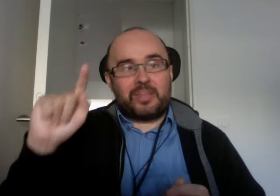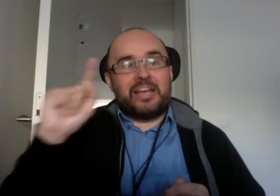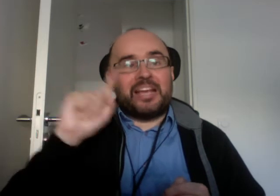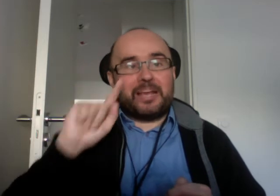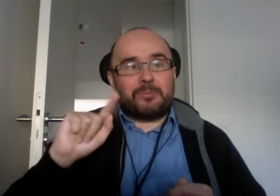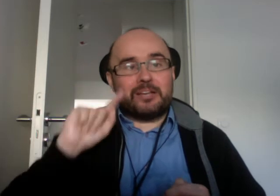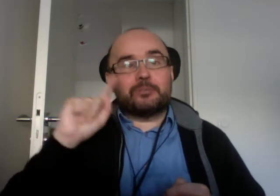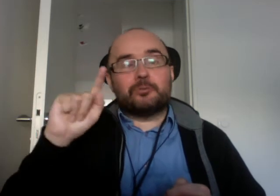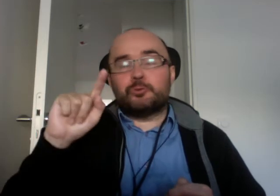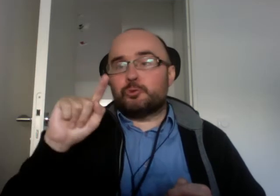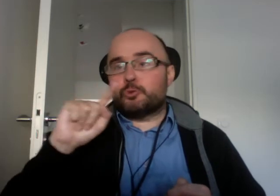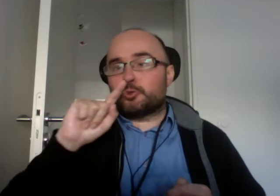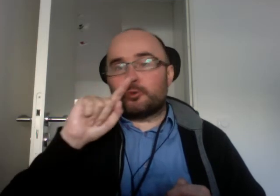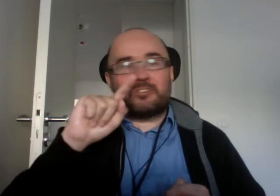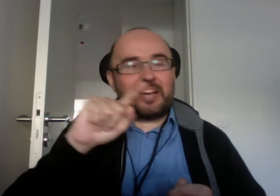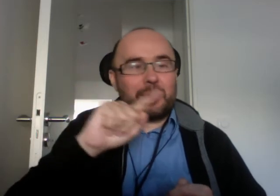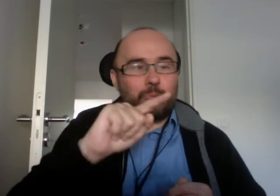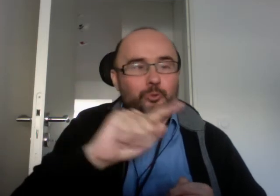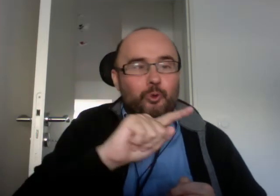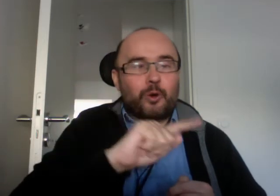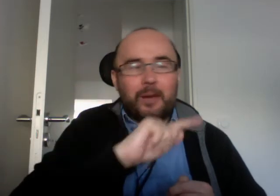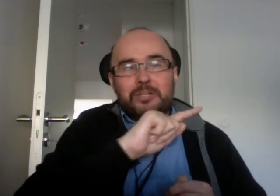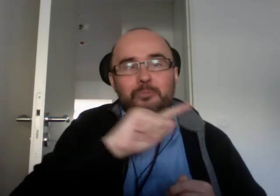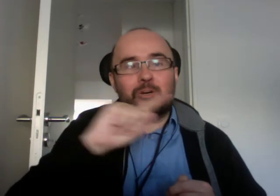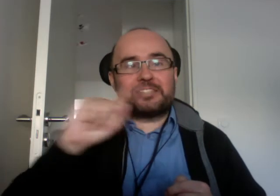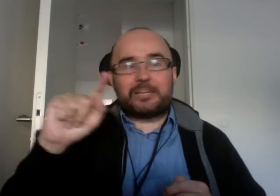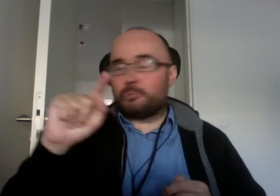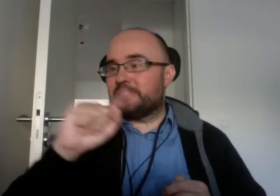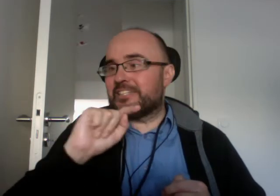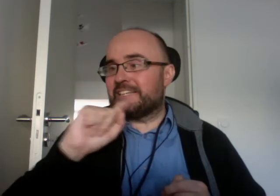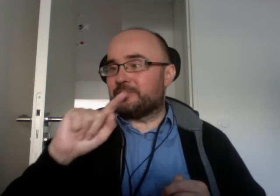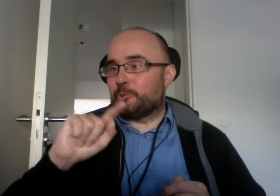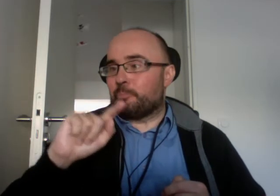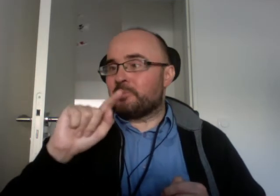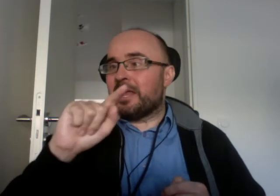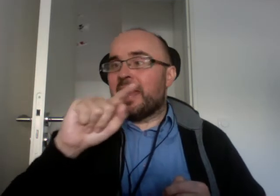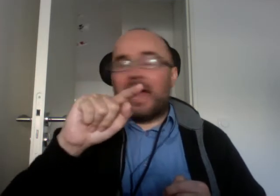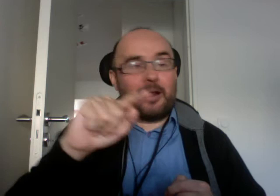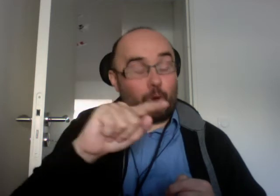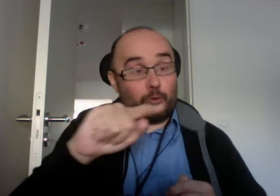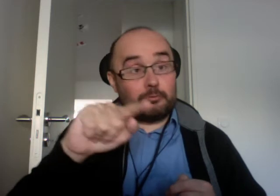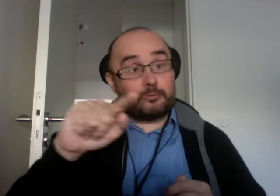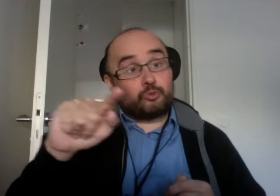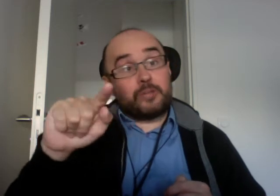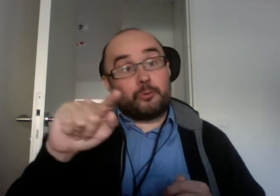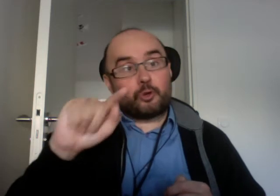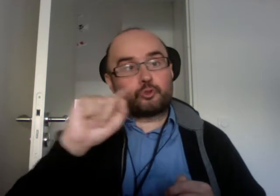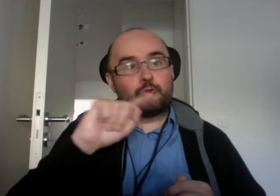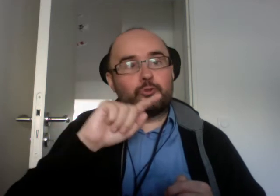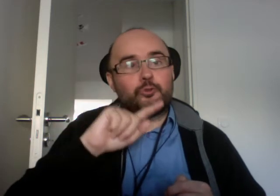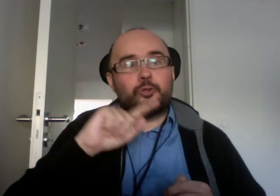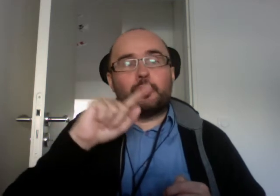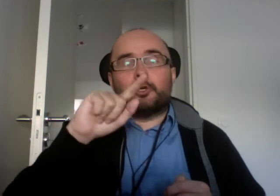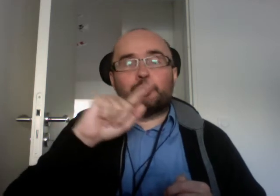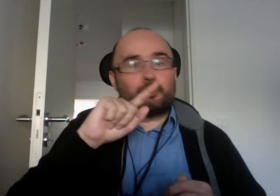Et bien je vais répondre rapidement à cette petite question. Alors tout d'abord, je vous